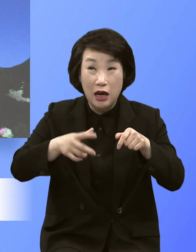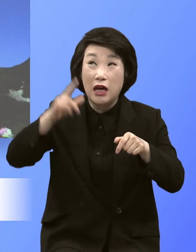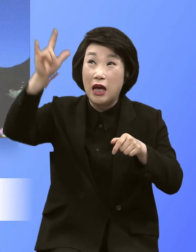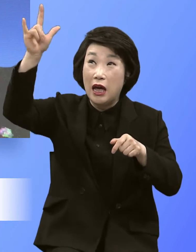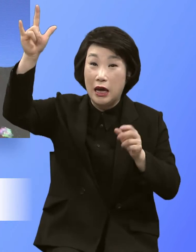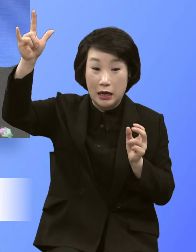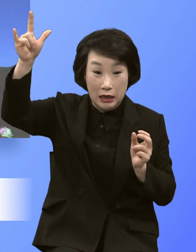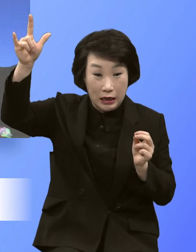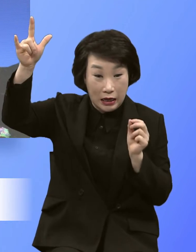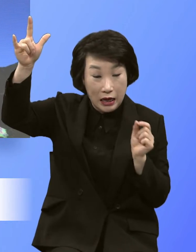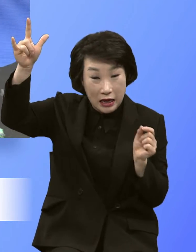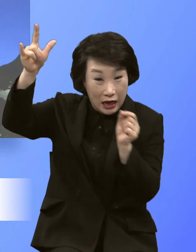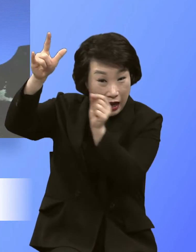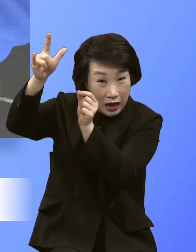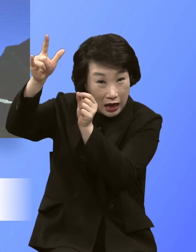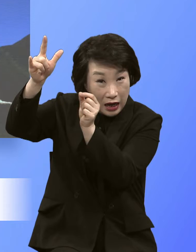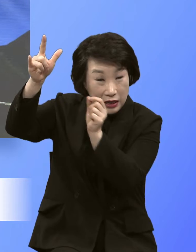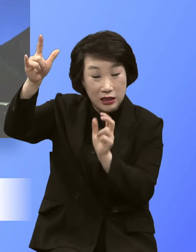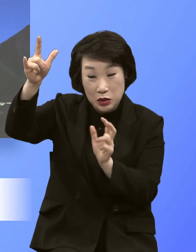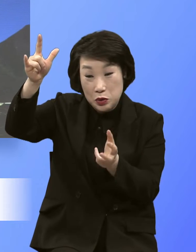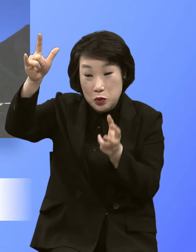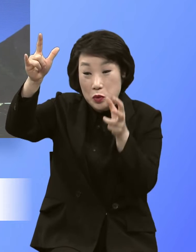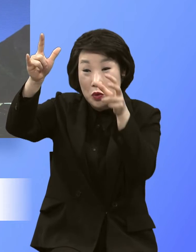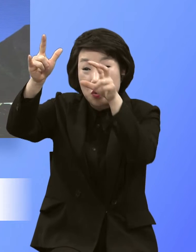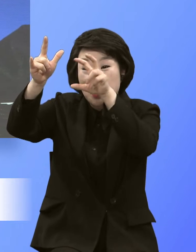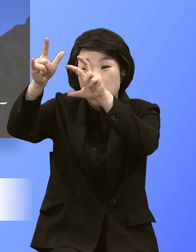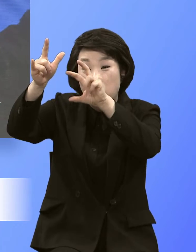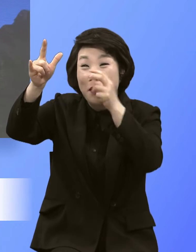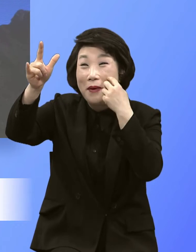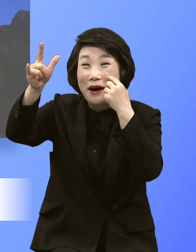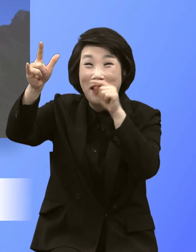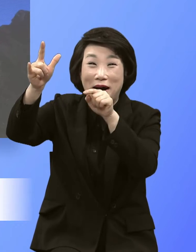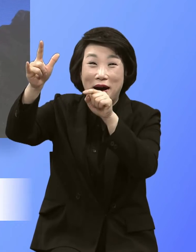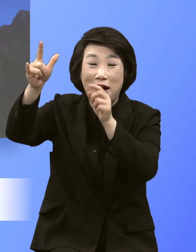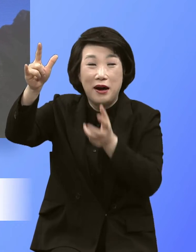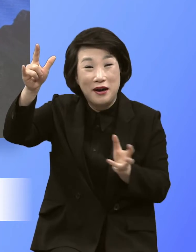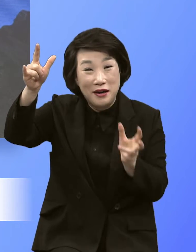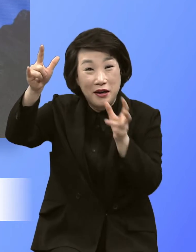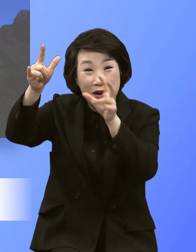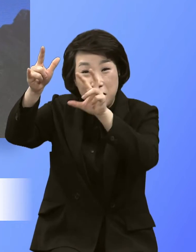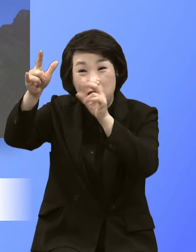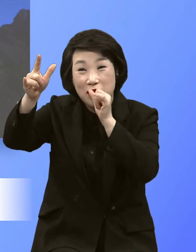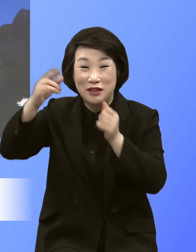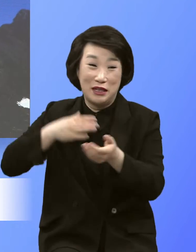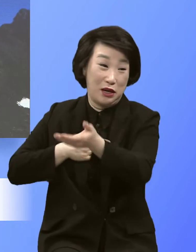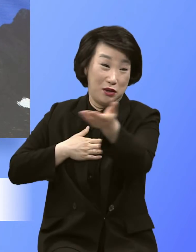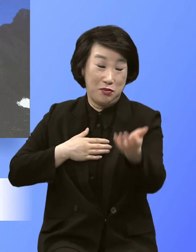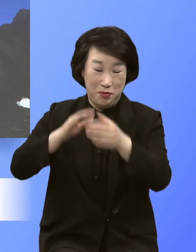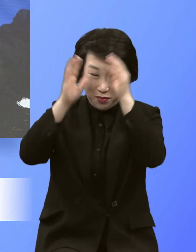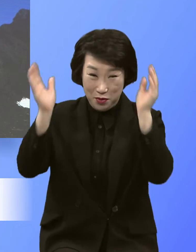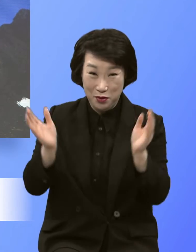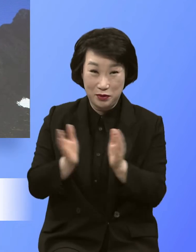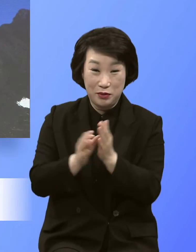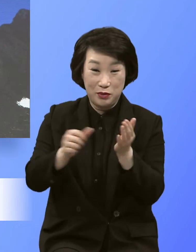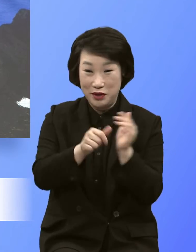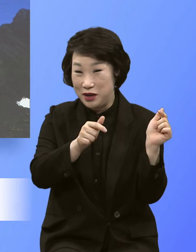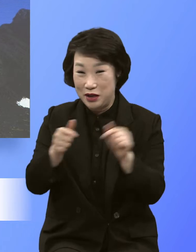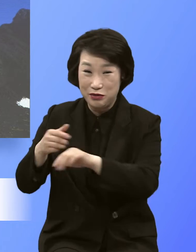태양을 가까이 이렇게 지구가 비행한다면 아마 여러분과 모든 만물은